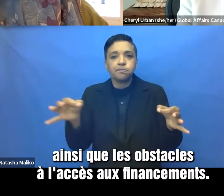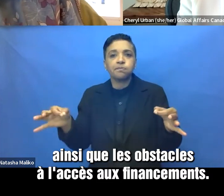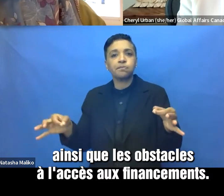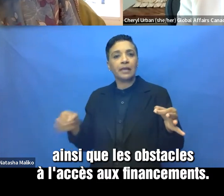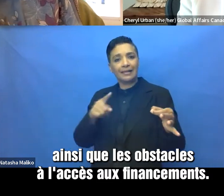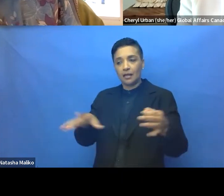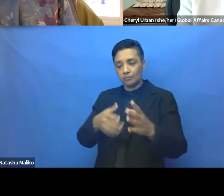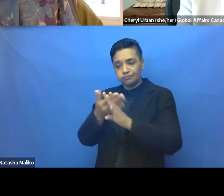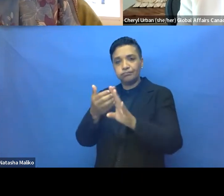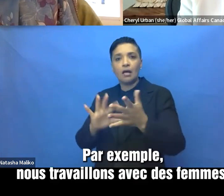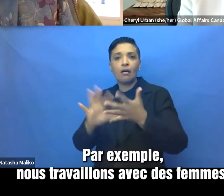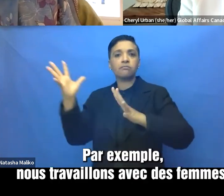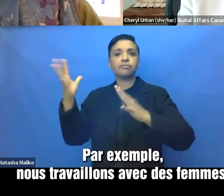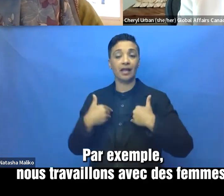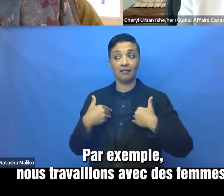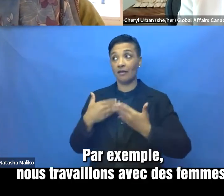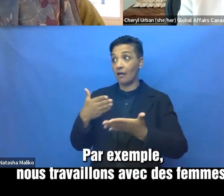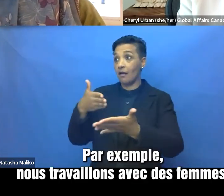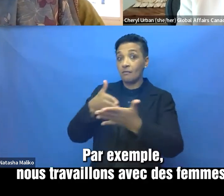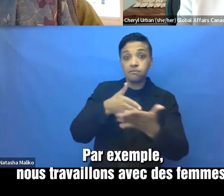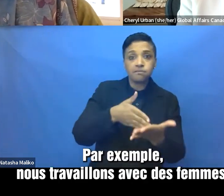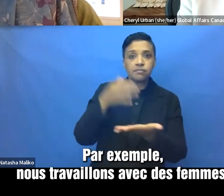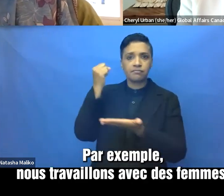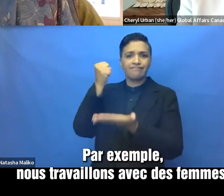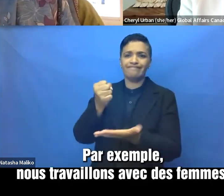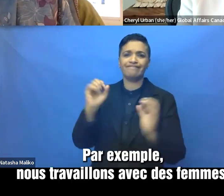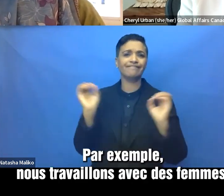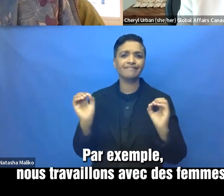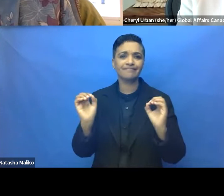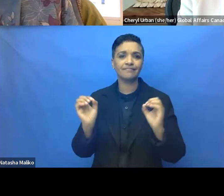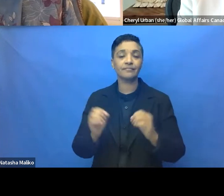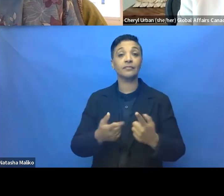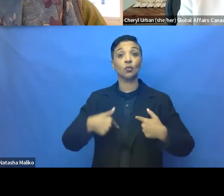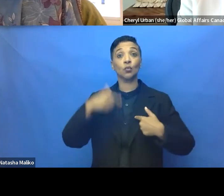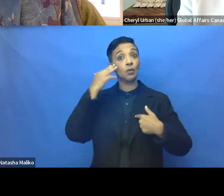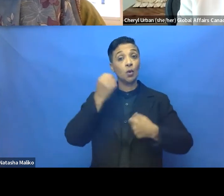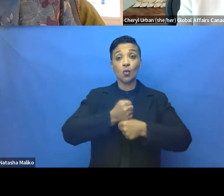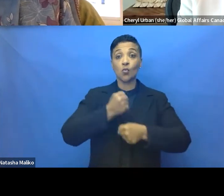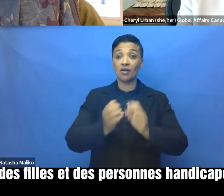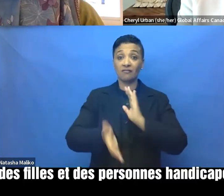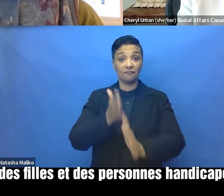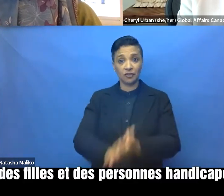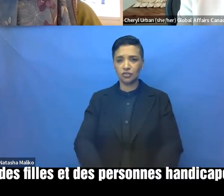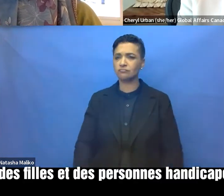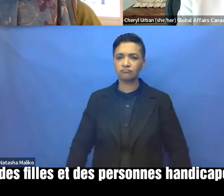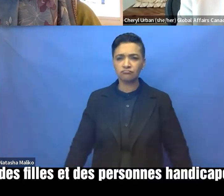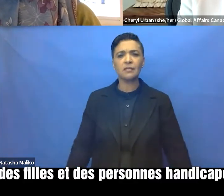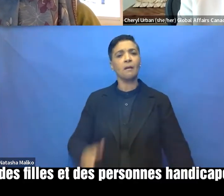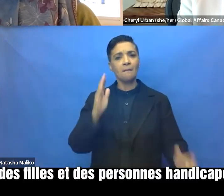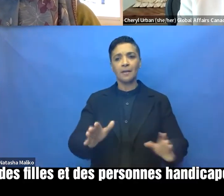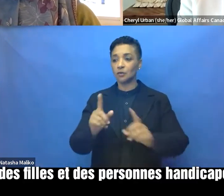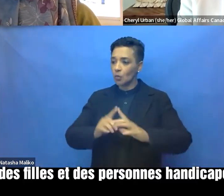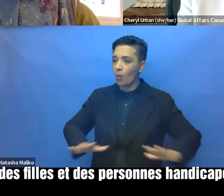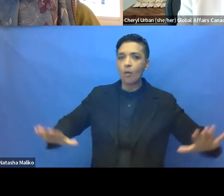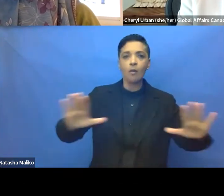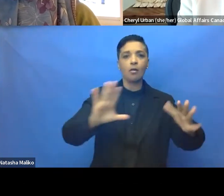États insulaires en développement, ainsi que les obstacles à l'accès au financement. Par exemple, nous